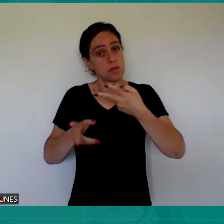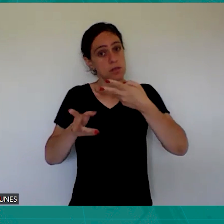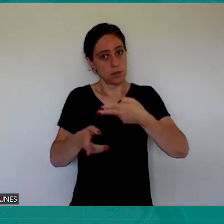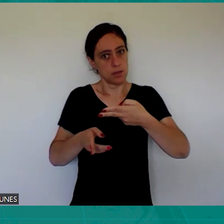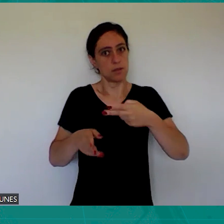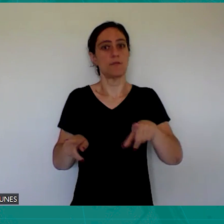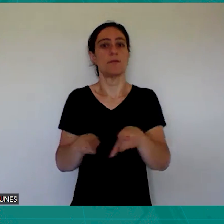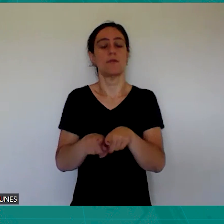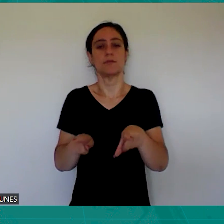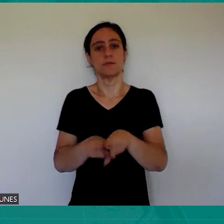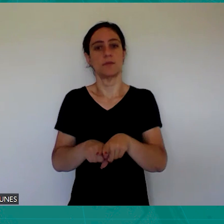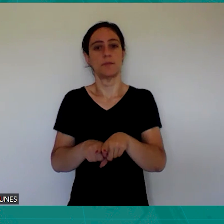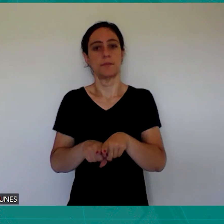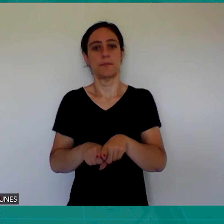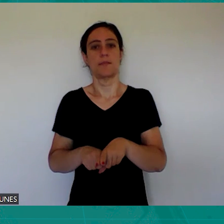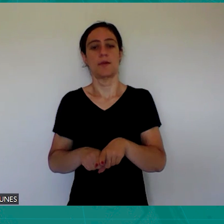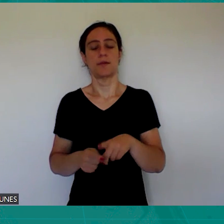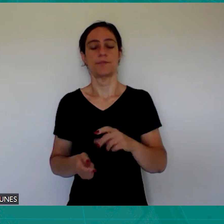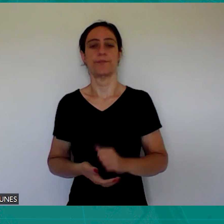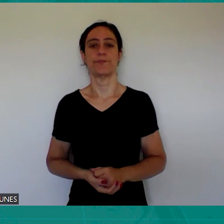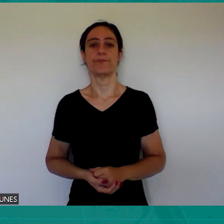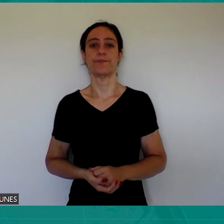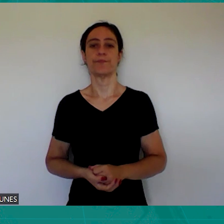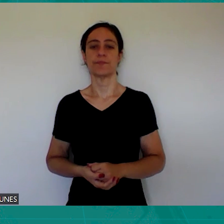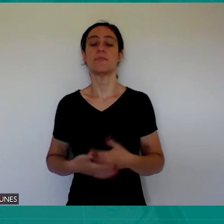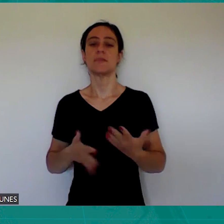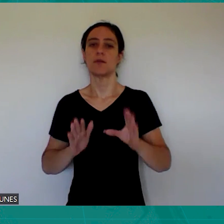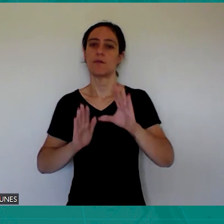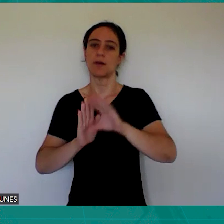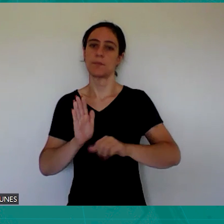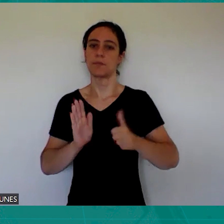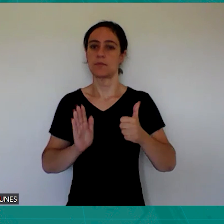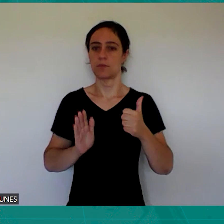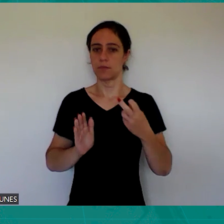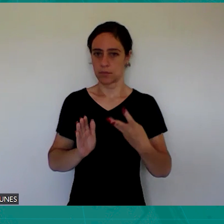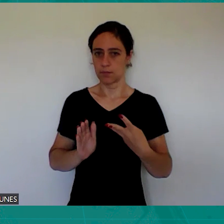servir aos irmãos. E aí no capítulo 13 ainda